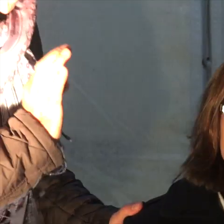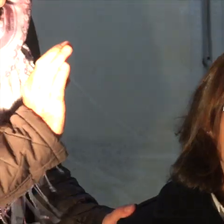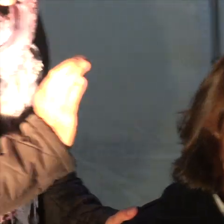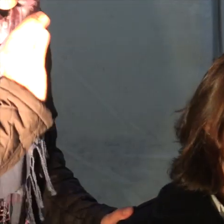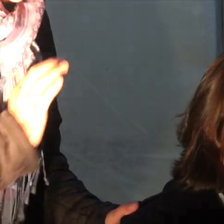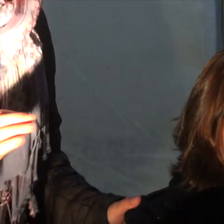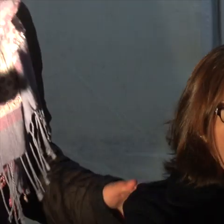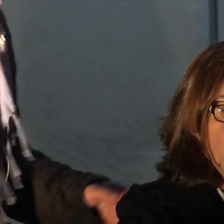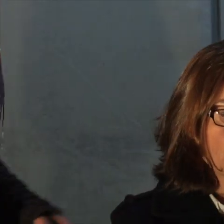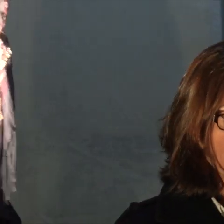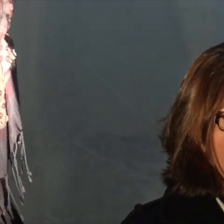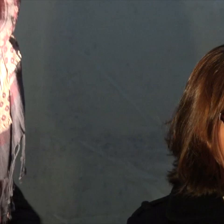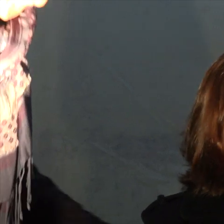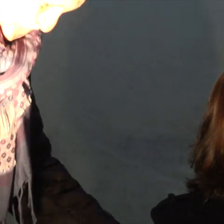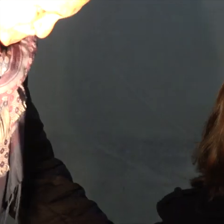solo. Un café, claro, claro.